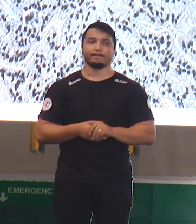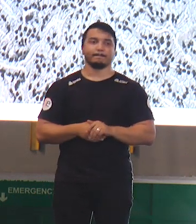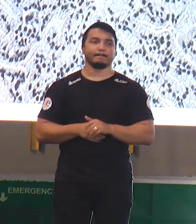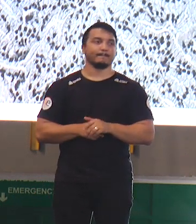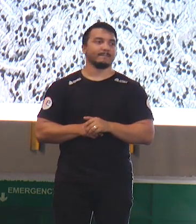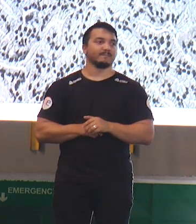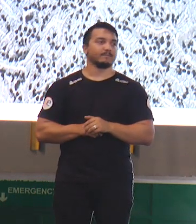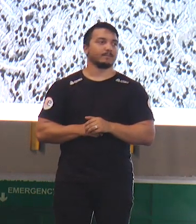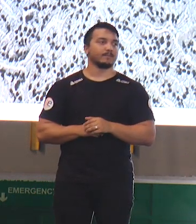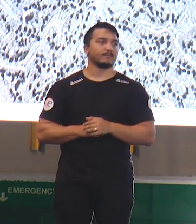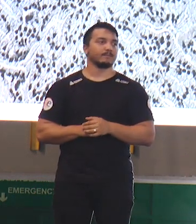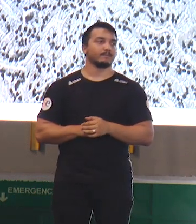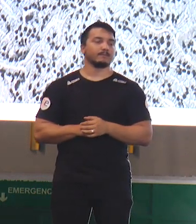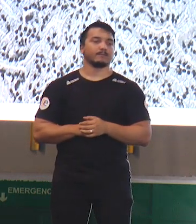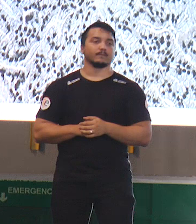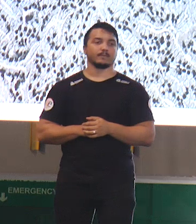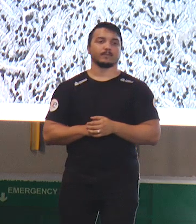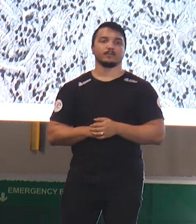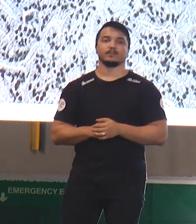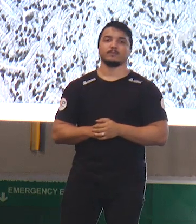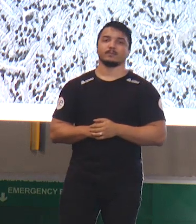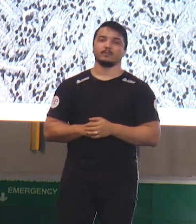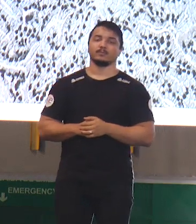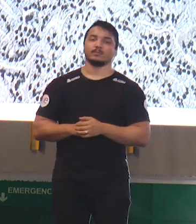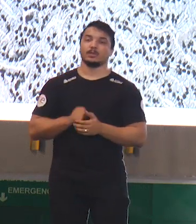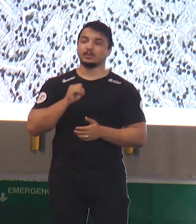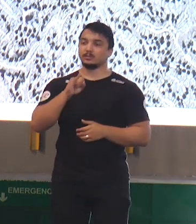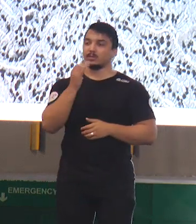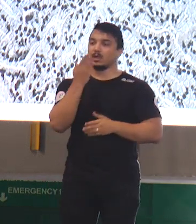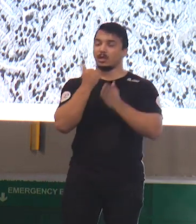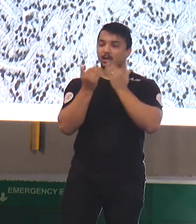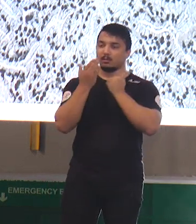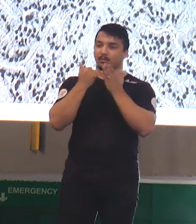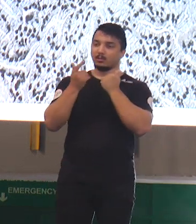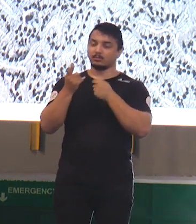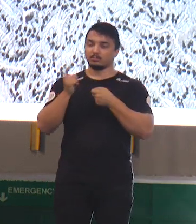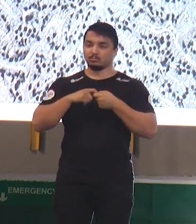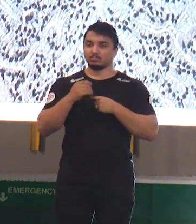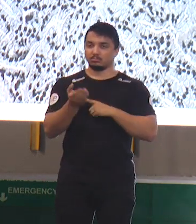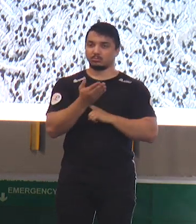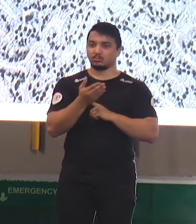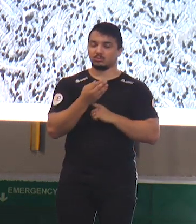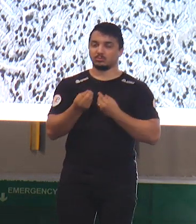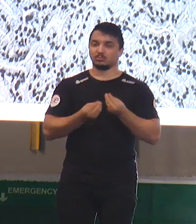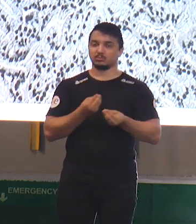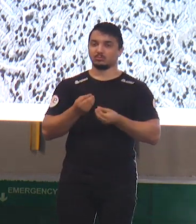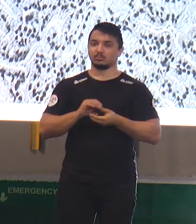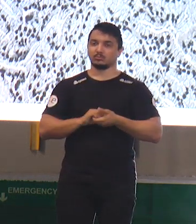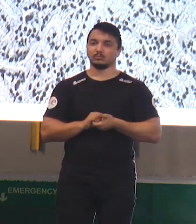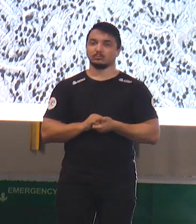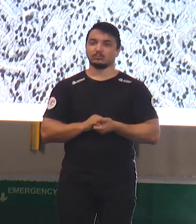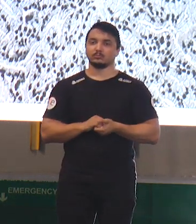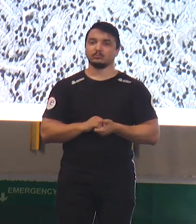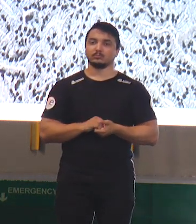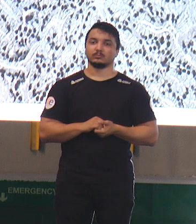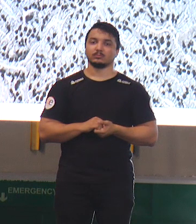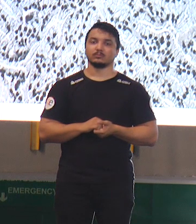Não sei. Certo? Se o alimento vem alterar essa questão, tá certo?